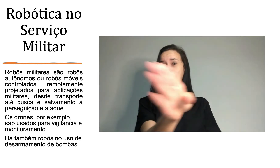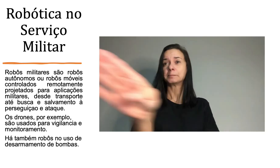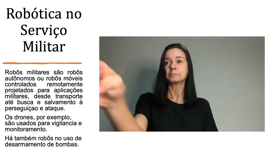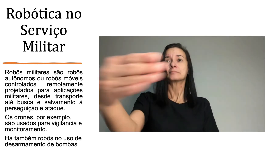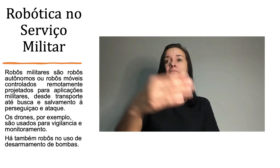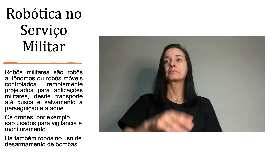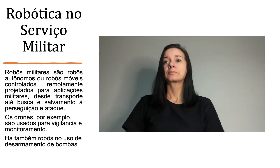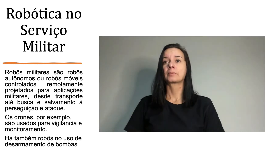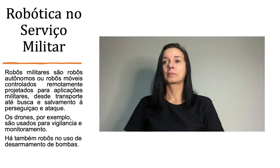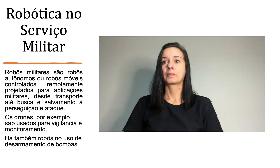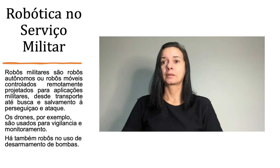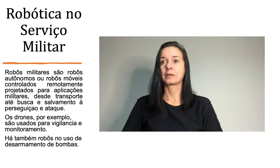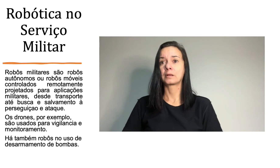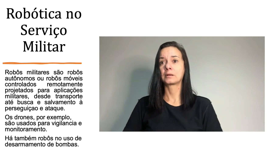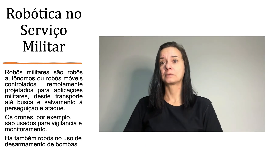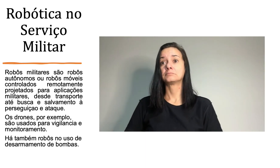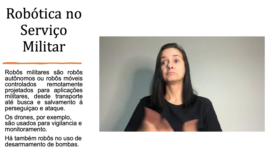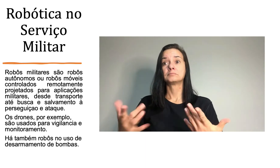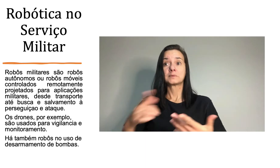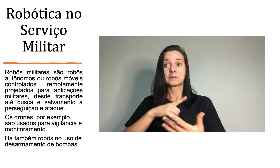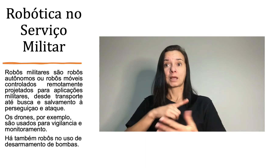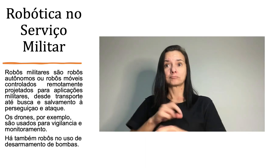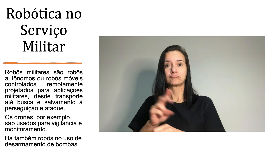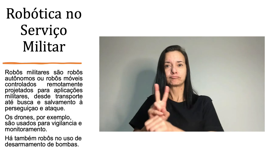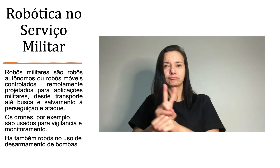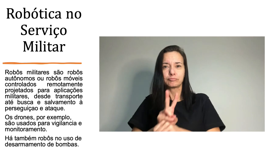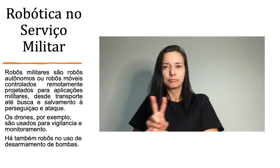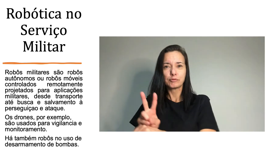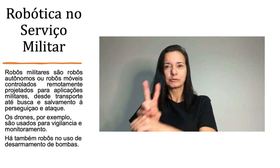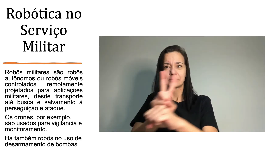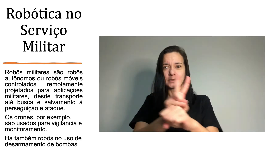aplicações militares, para busca,